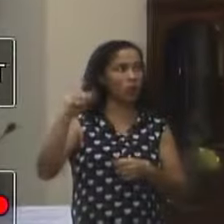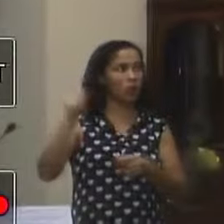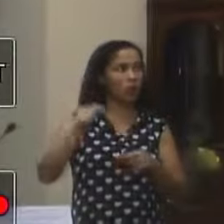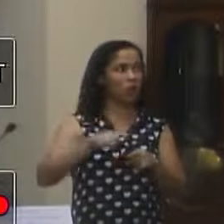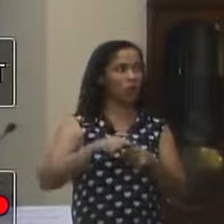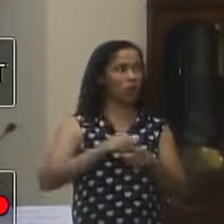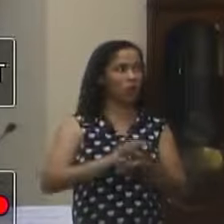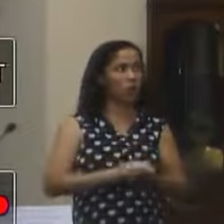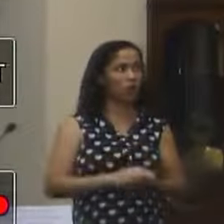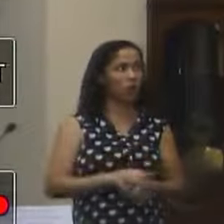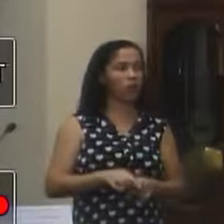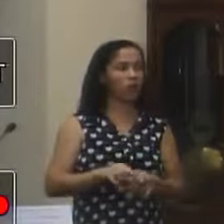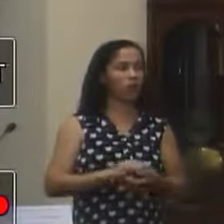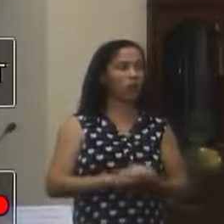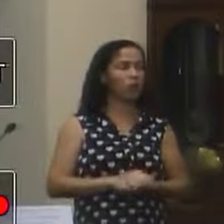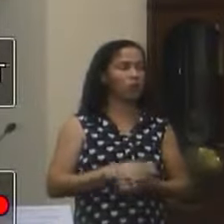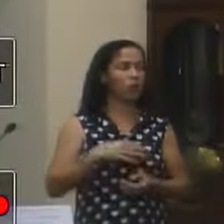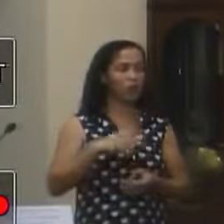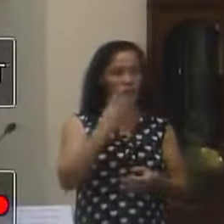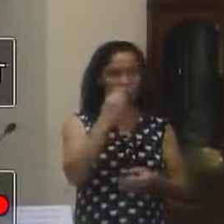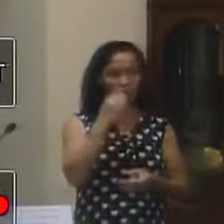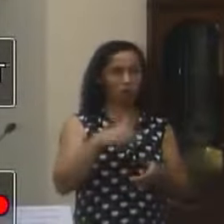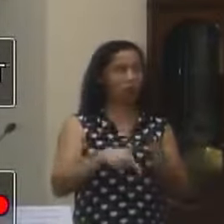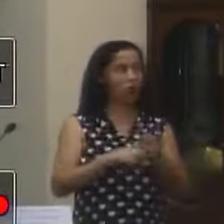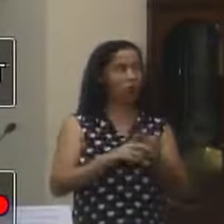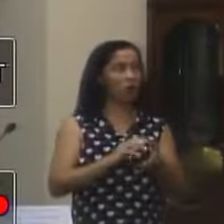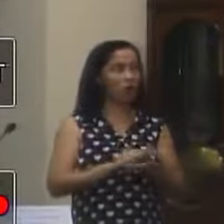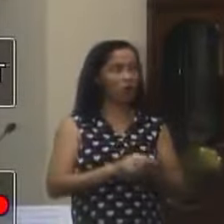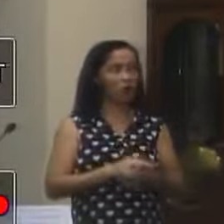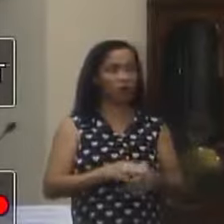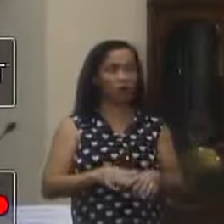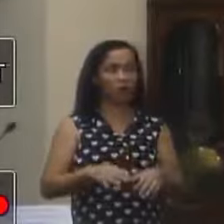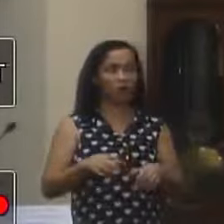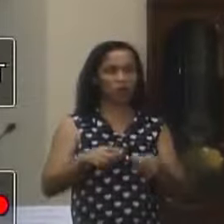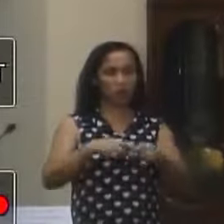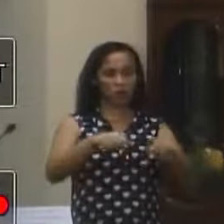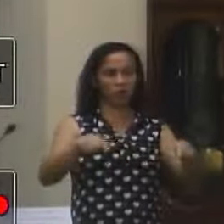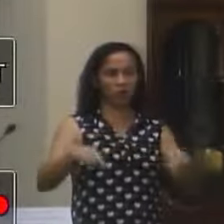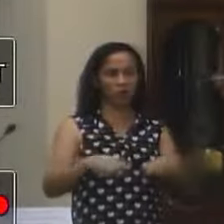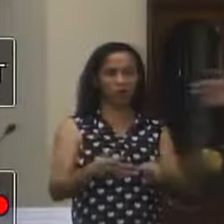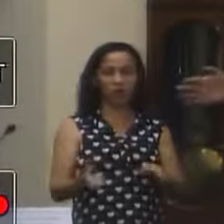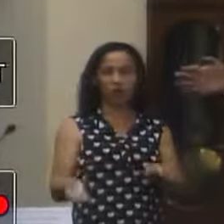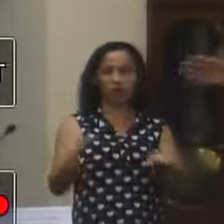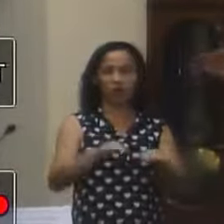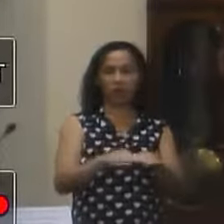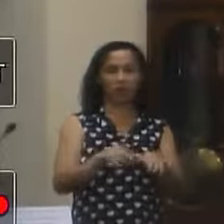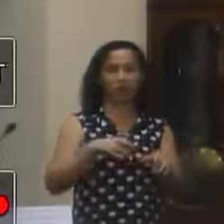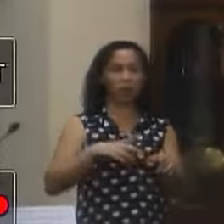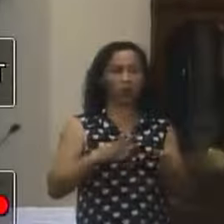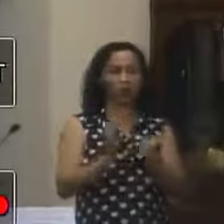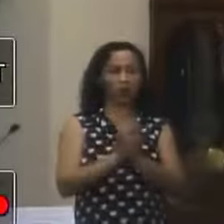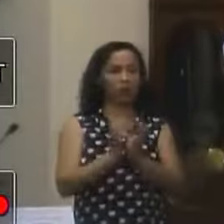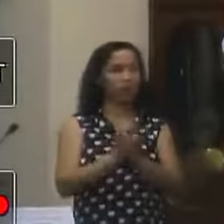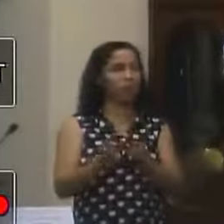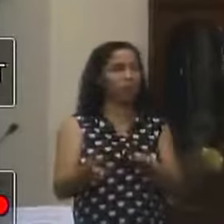todo dia por ali, tenho até fotografado para ver como é que estava e como é que está. Eles têm colocado a tubulação, já tem uma equipe